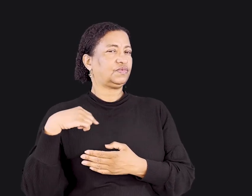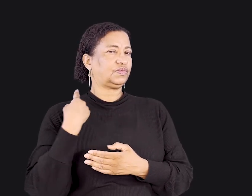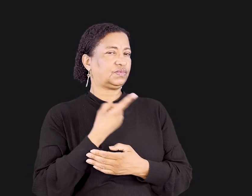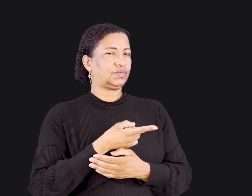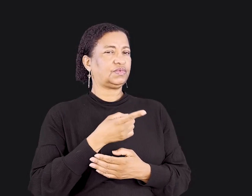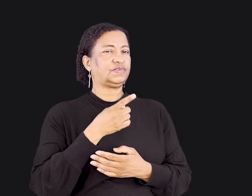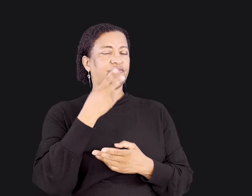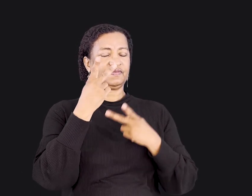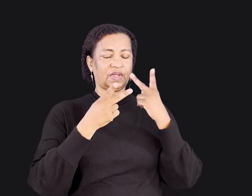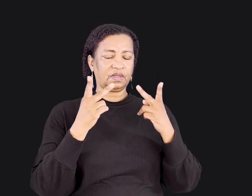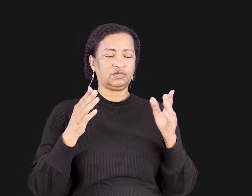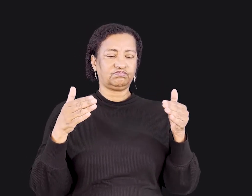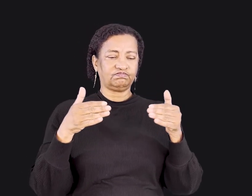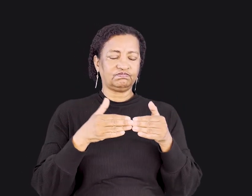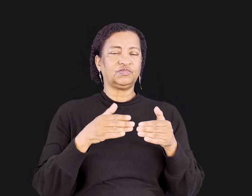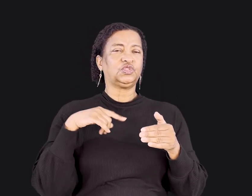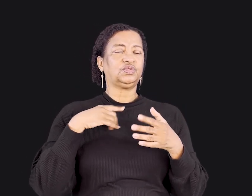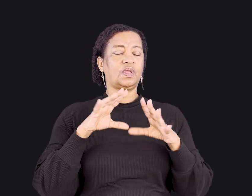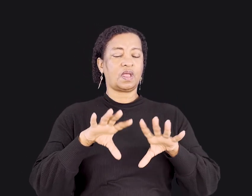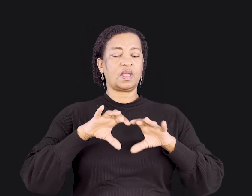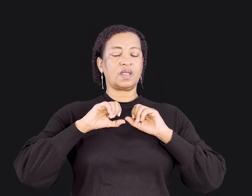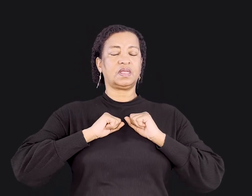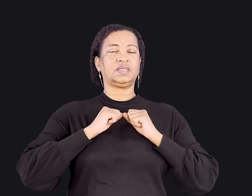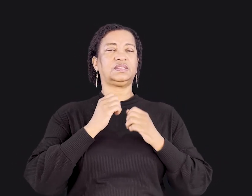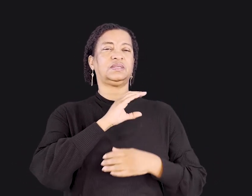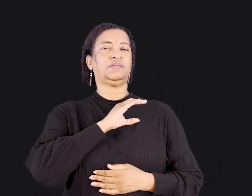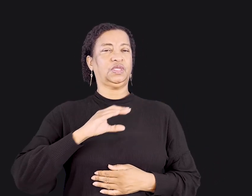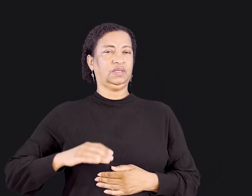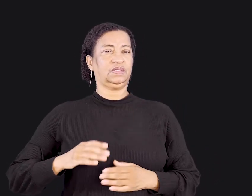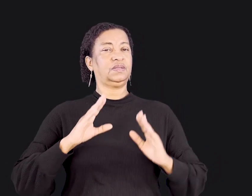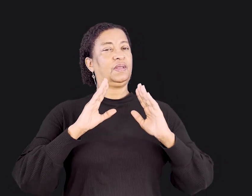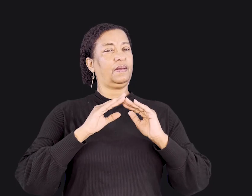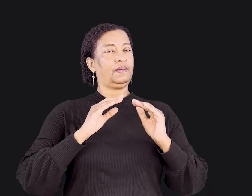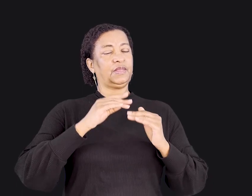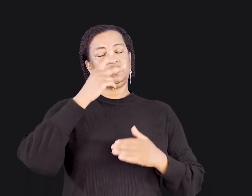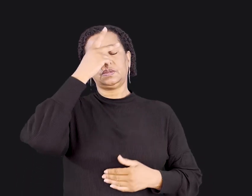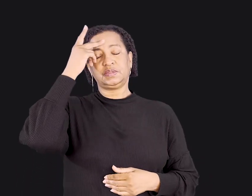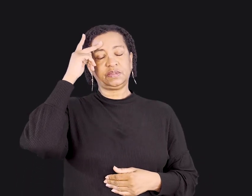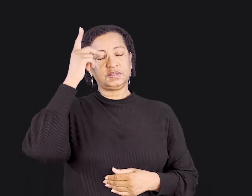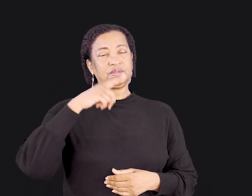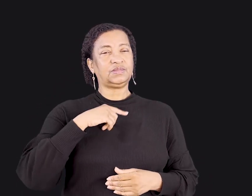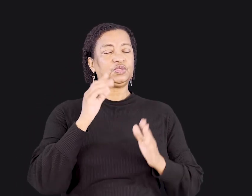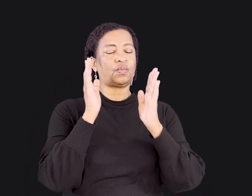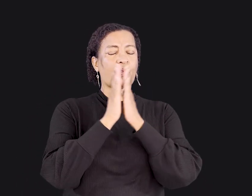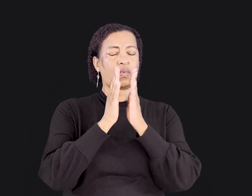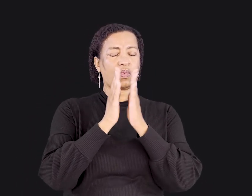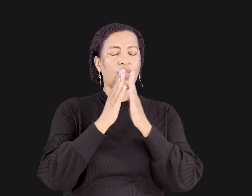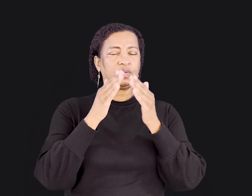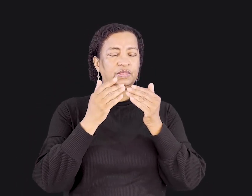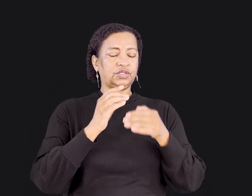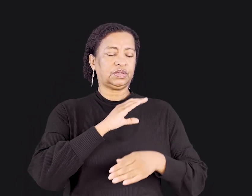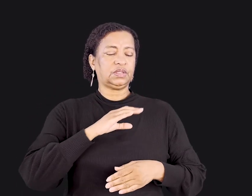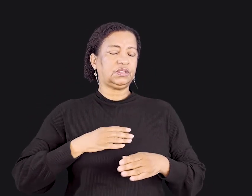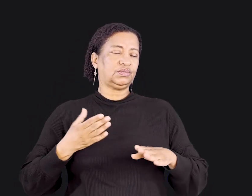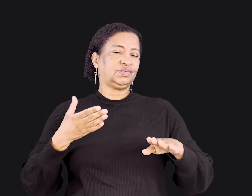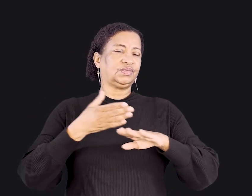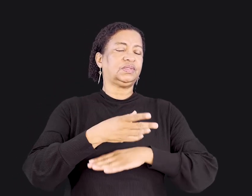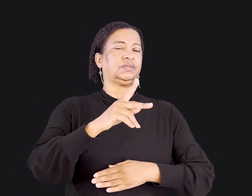a Cristo. Pedimos que as pessoas façam uma breve oração pedindo que Cristo entre em seus corações. Eu não encontro